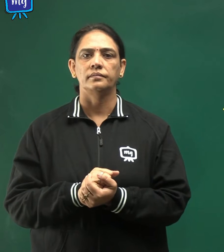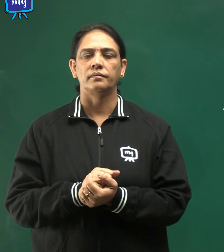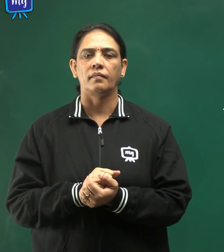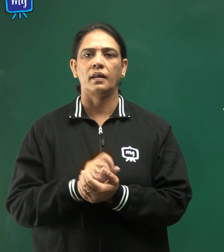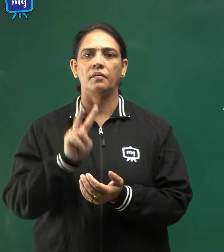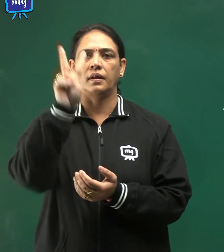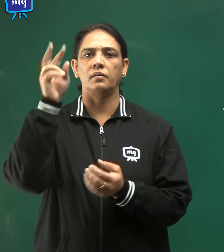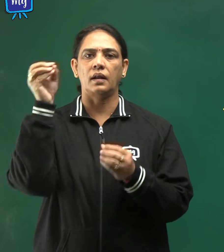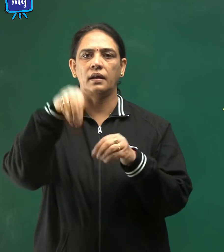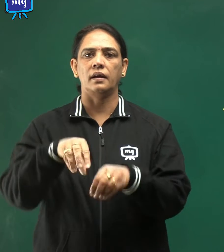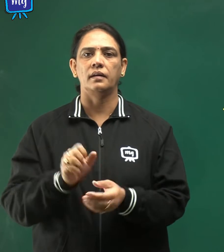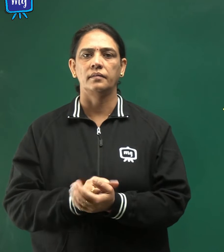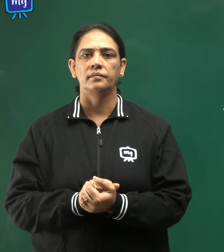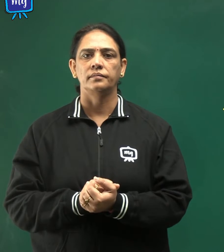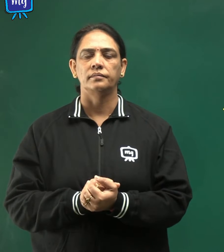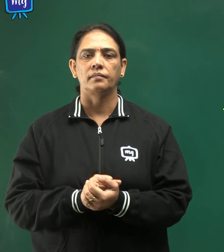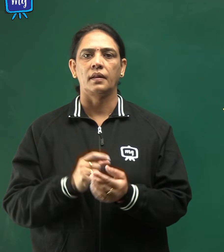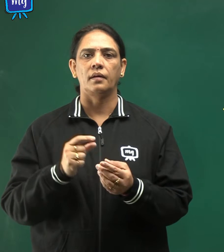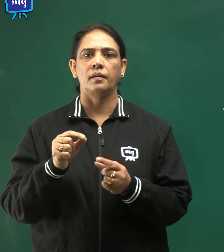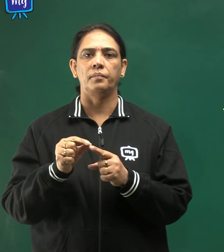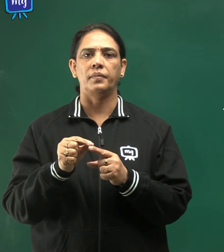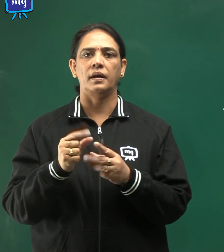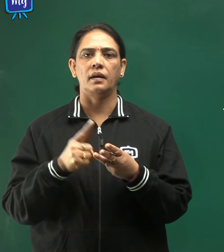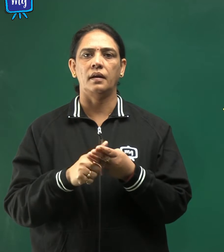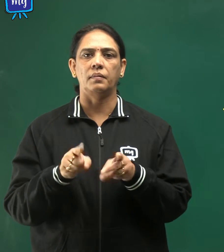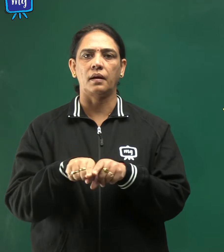मान रखेंगे पीई बराबर